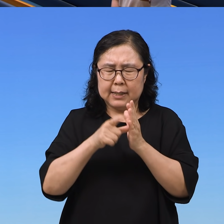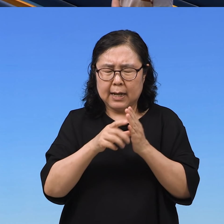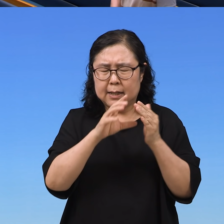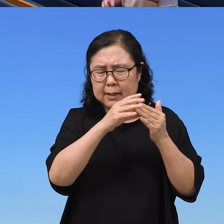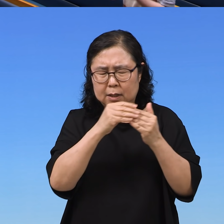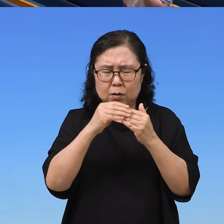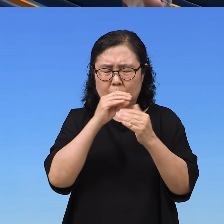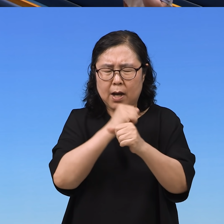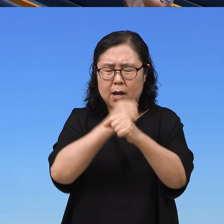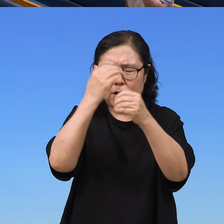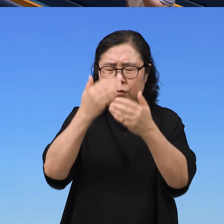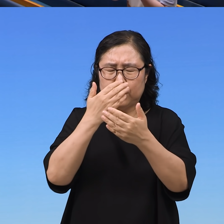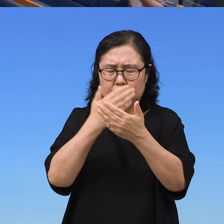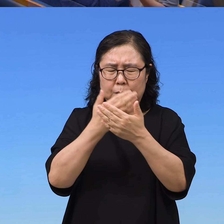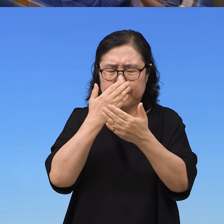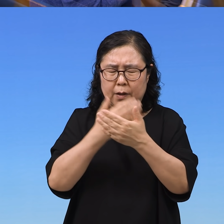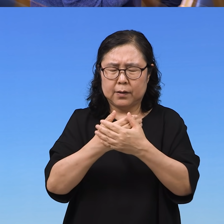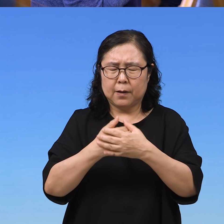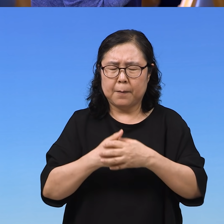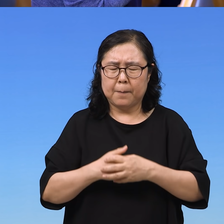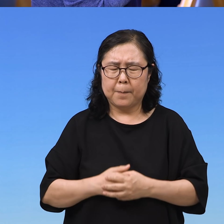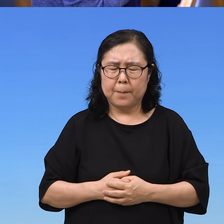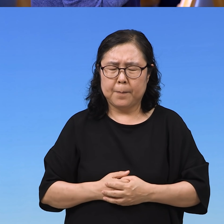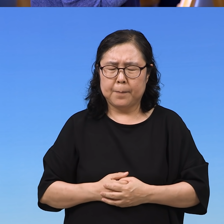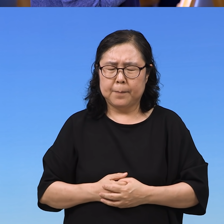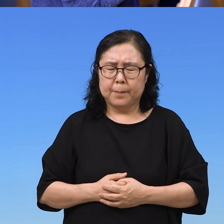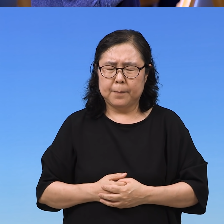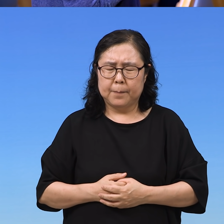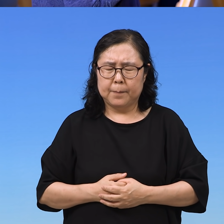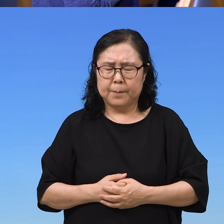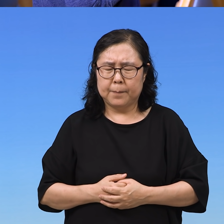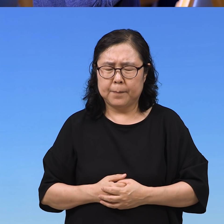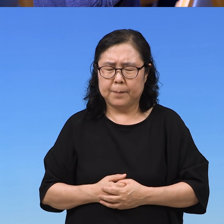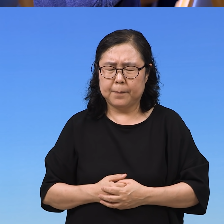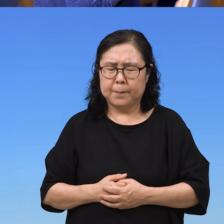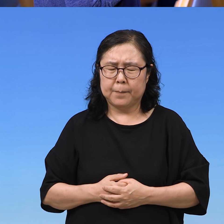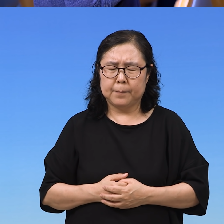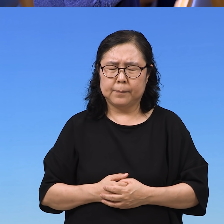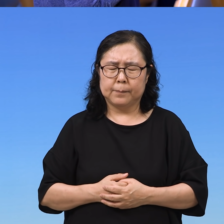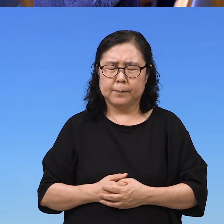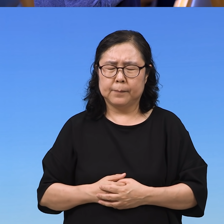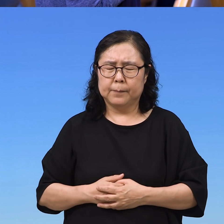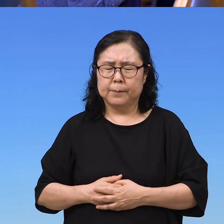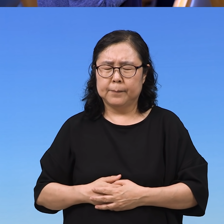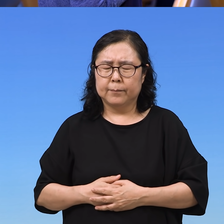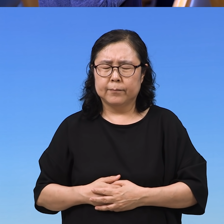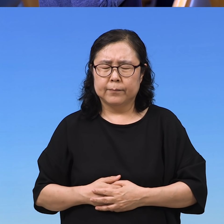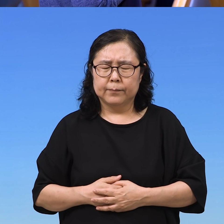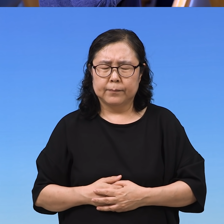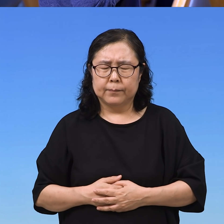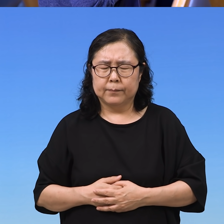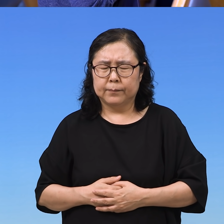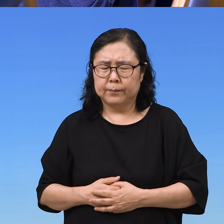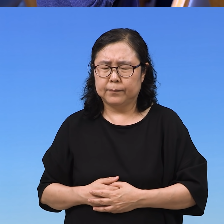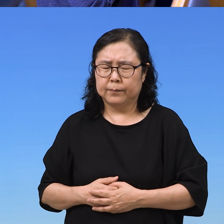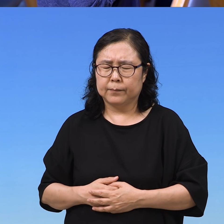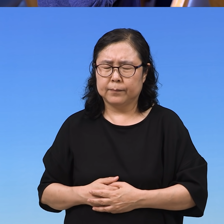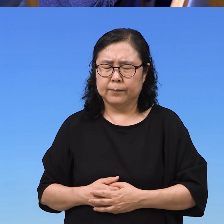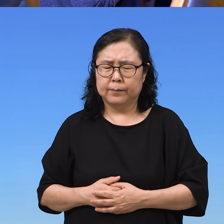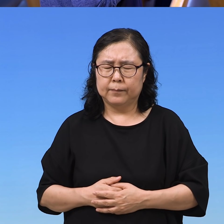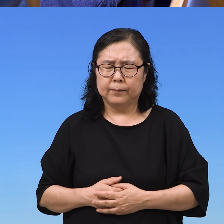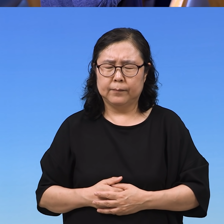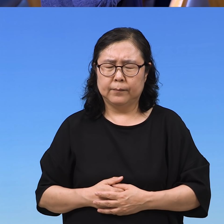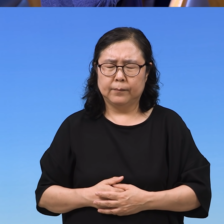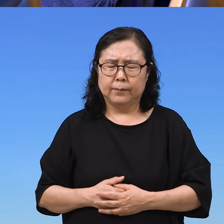은혜 인도하여 주시옵소서. 선한 은혜로 우리를 채워